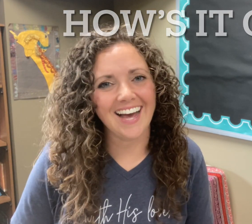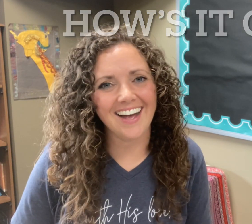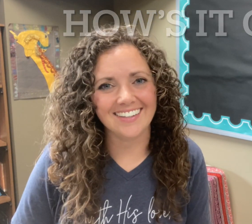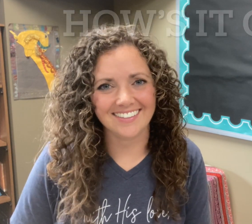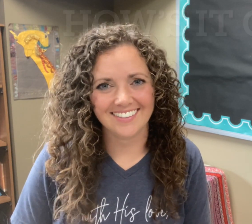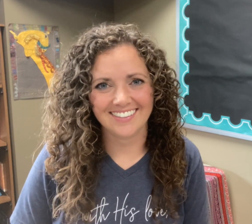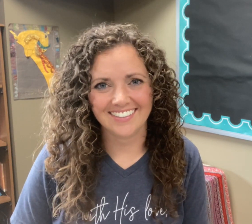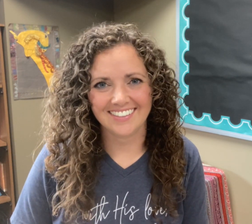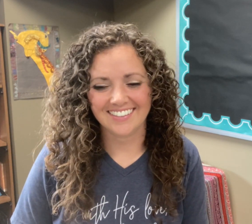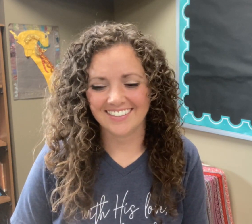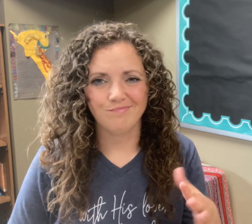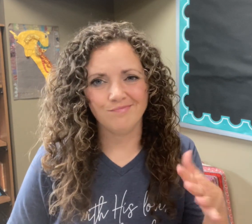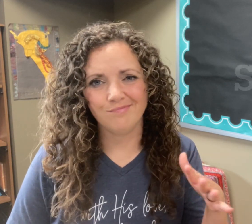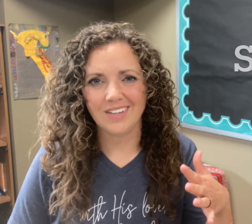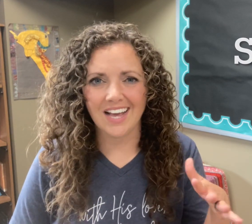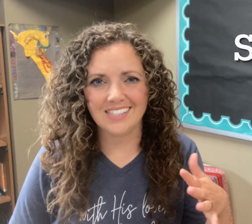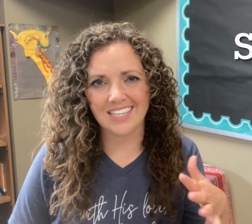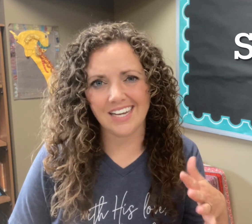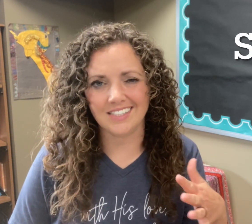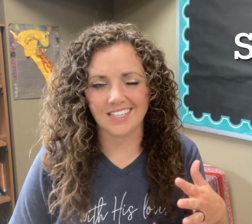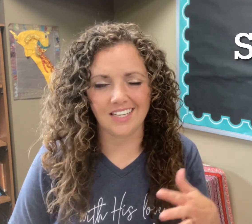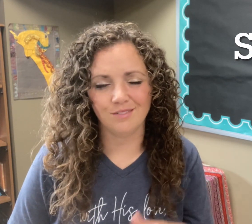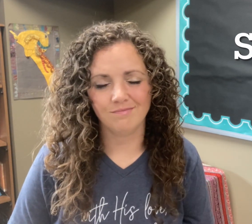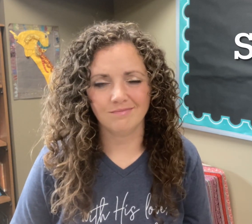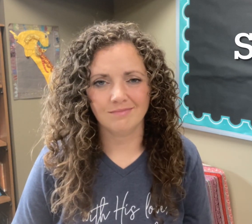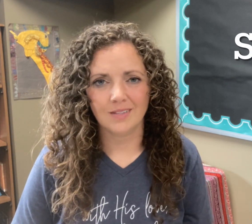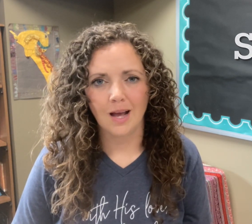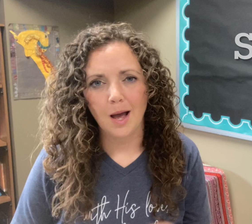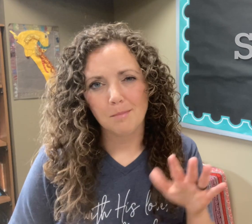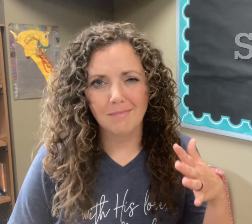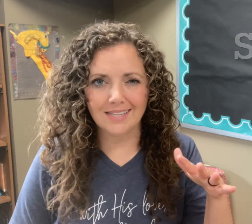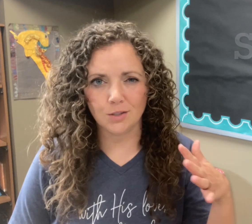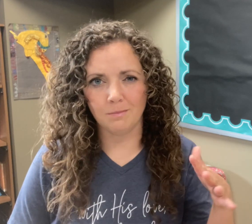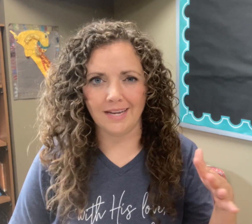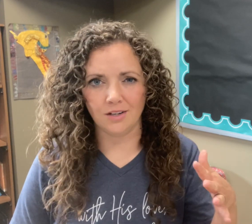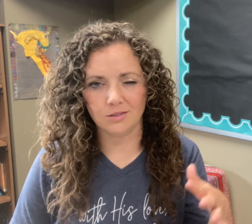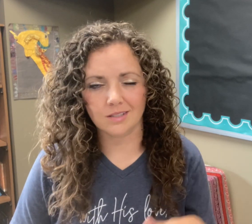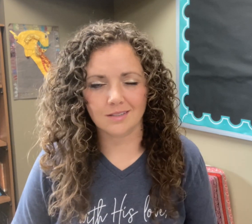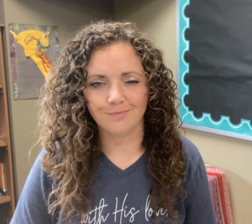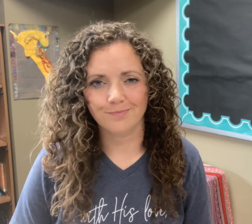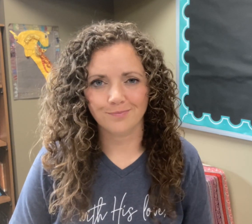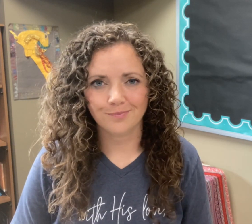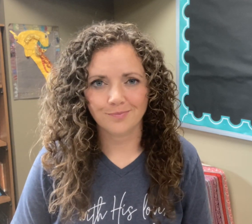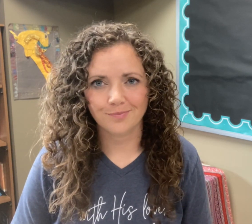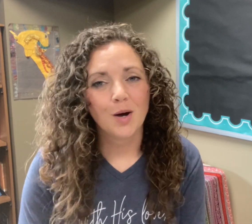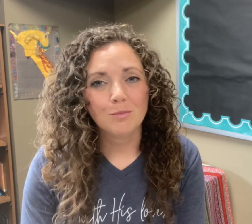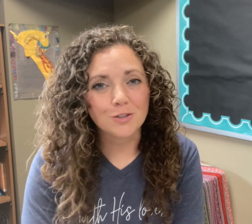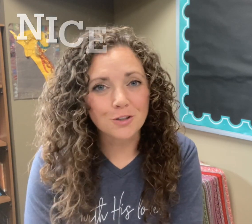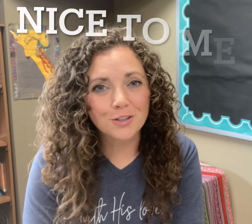tal? Así, así. Más o menos. Mucho